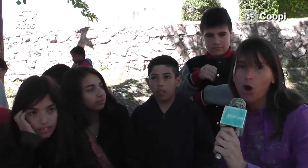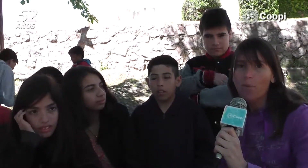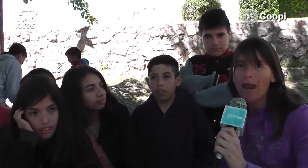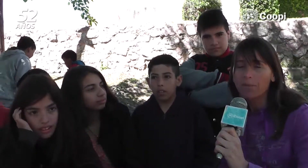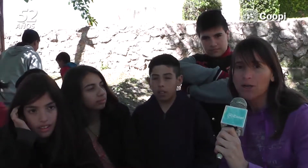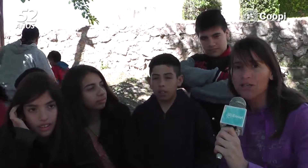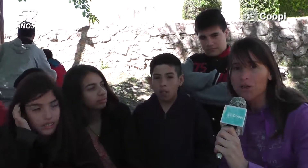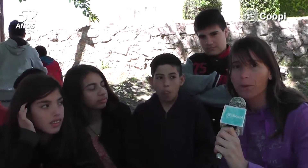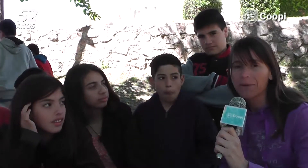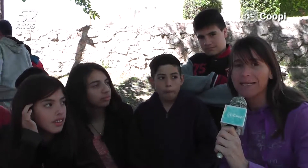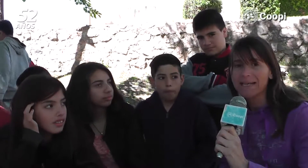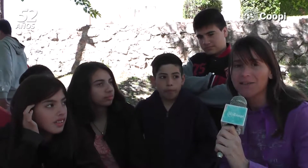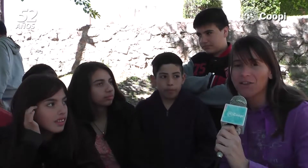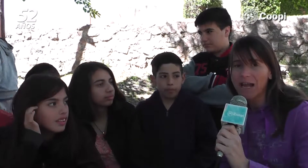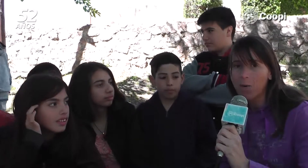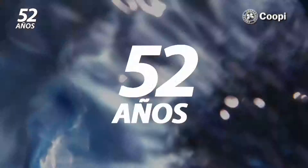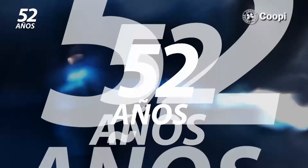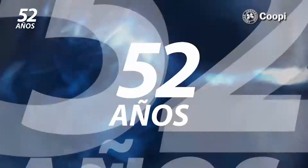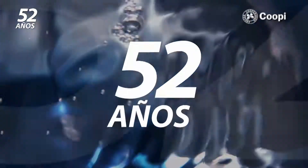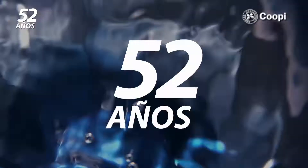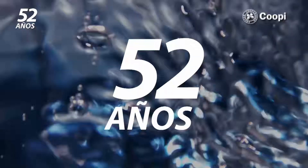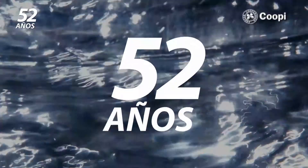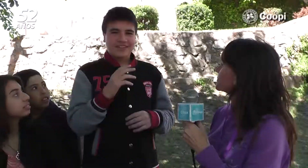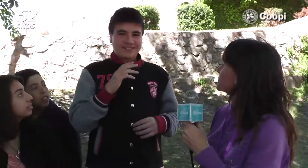cómo es el proceso de potabilización del agua.